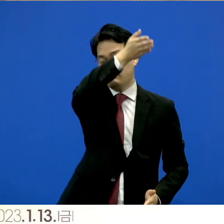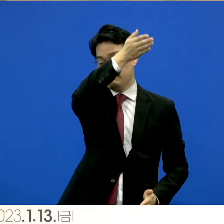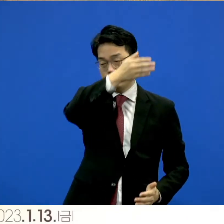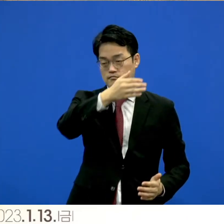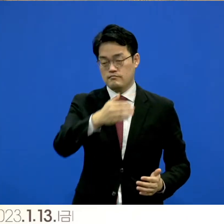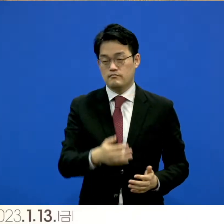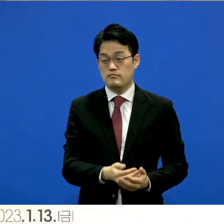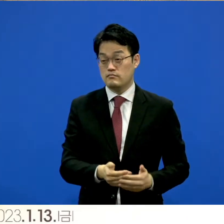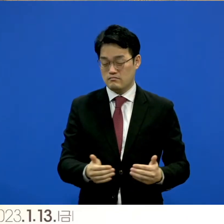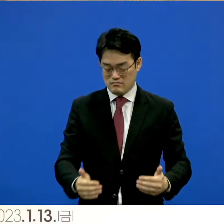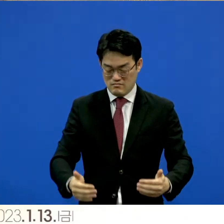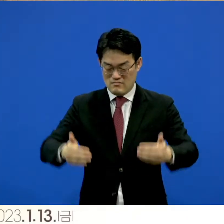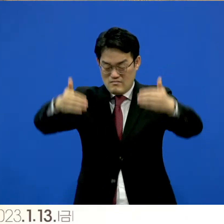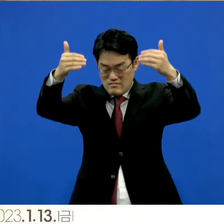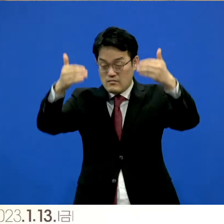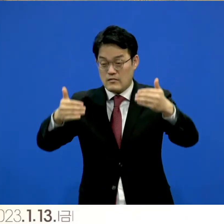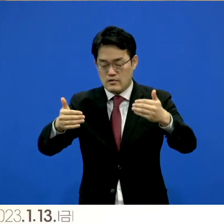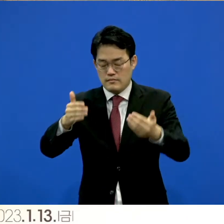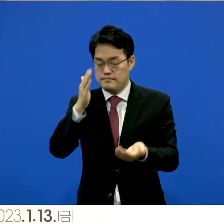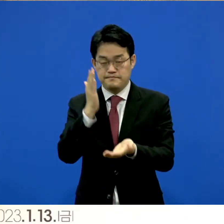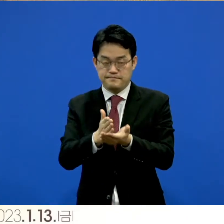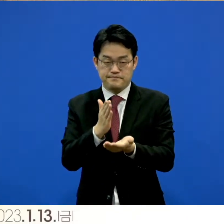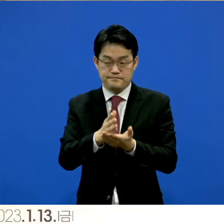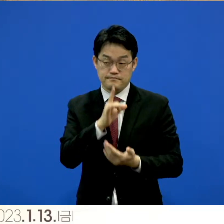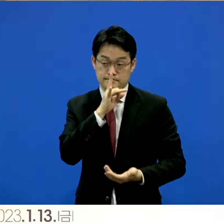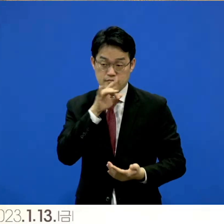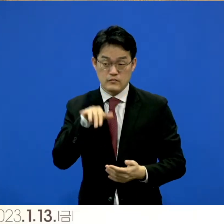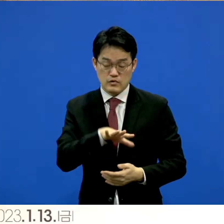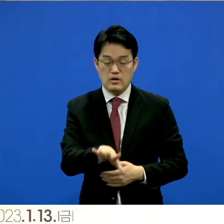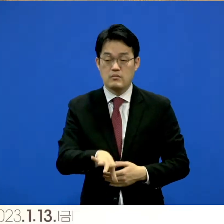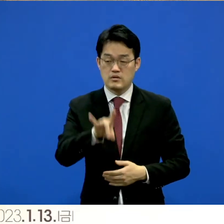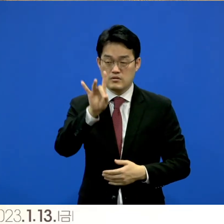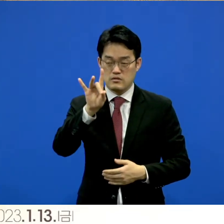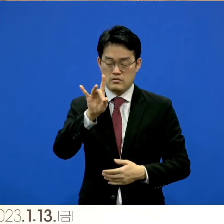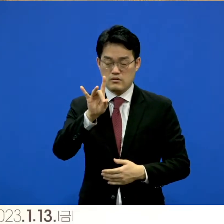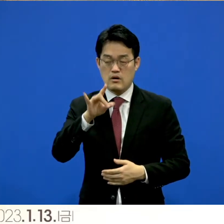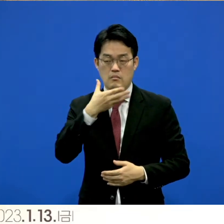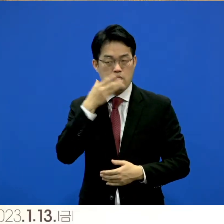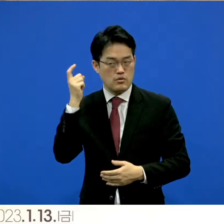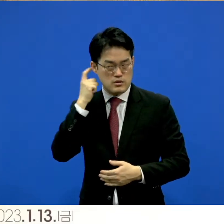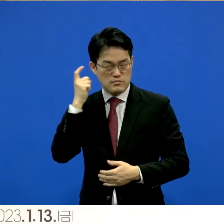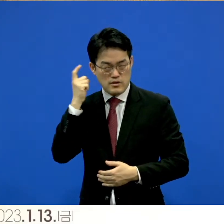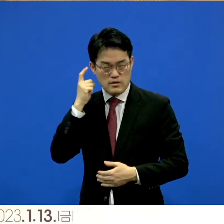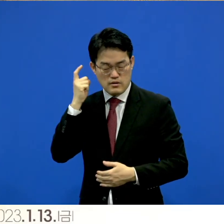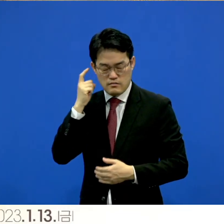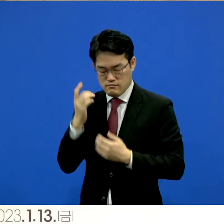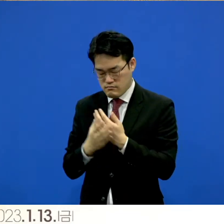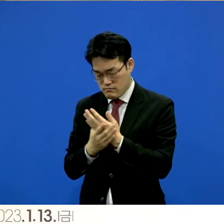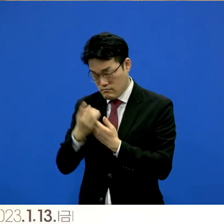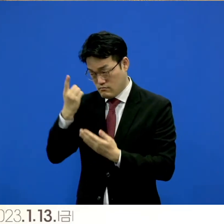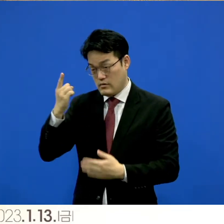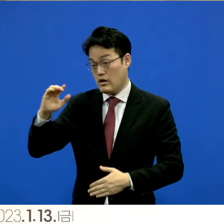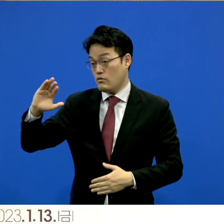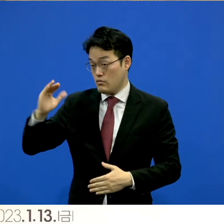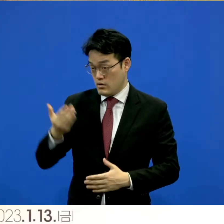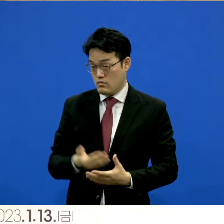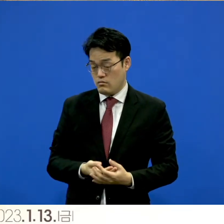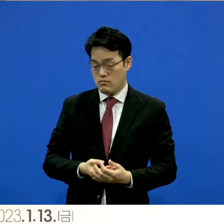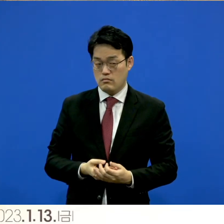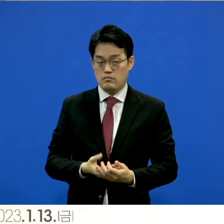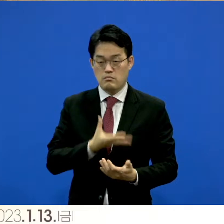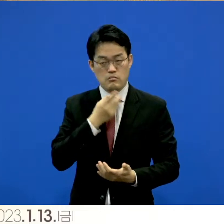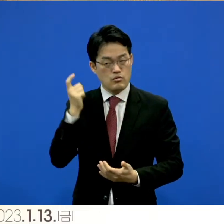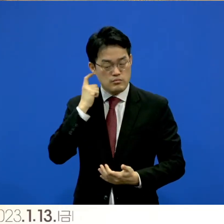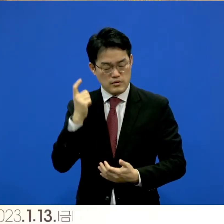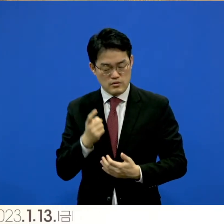우리가 먼저 복음에 흠뻑 젖어 있어야 됩니다. 복음 안에서 깊은 터치를 계속하지 않으면 우리의